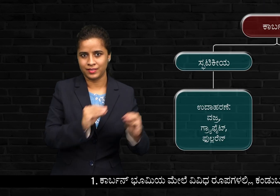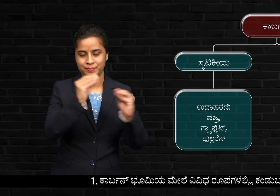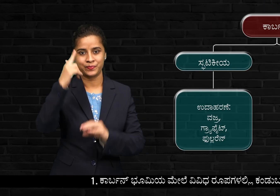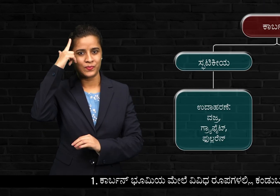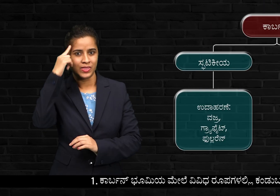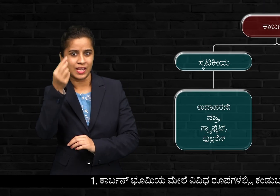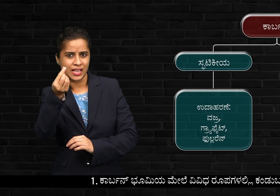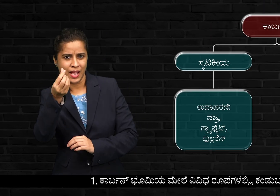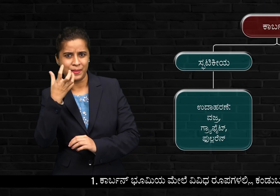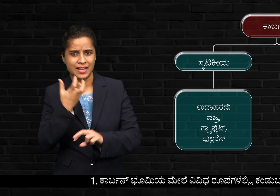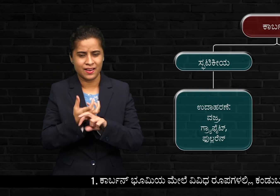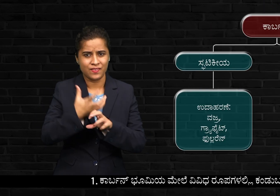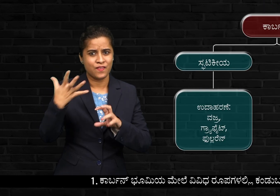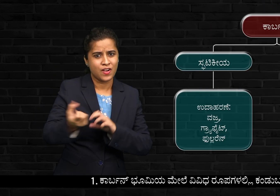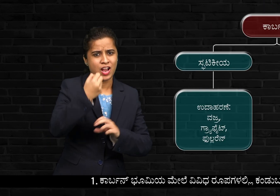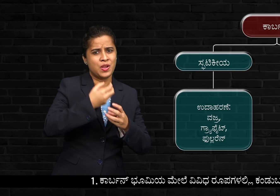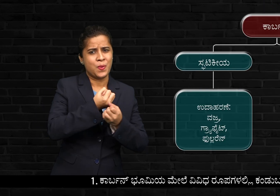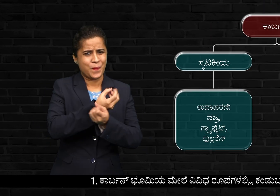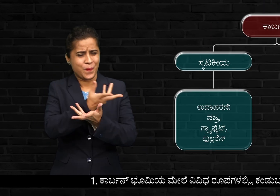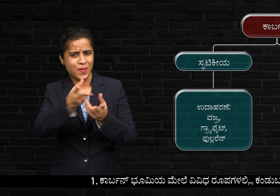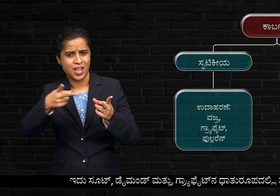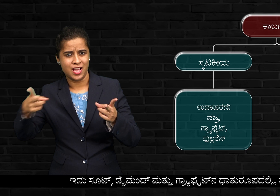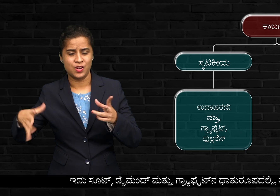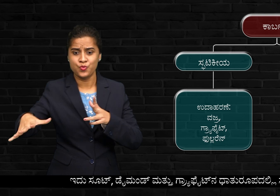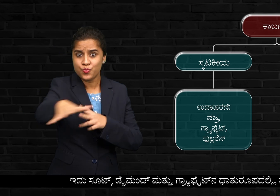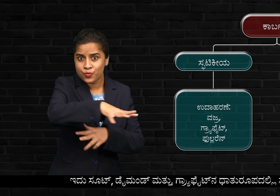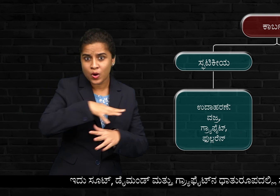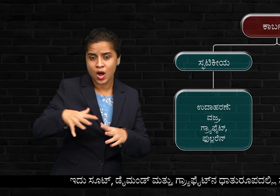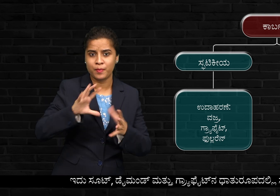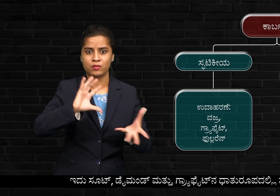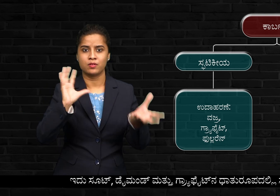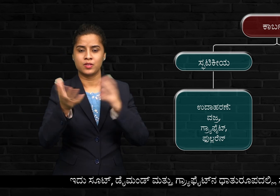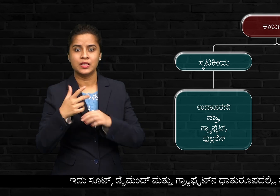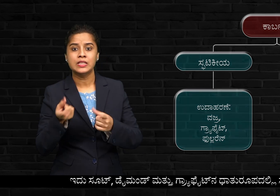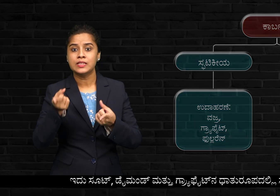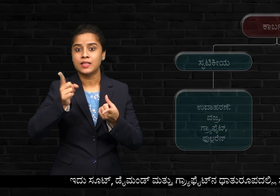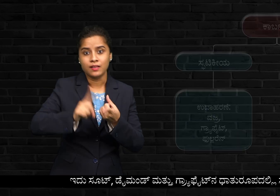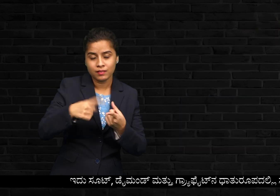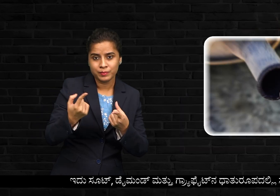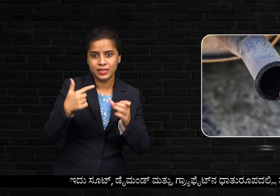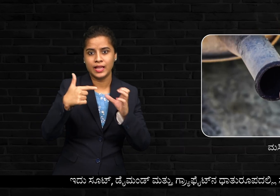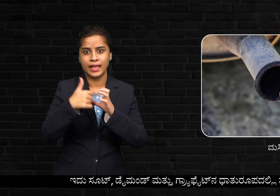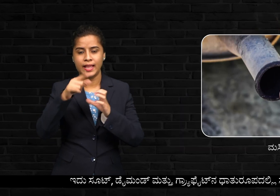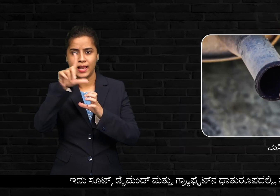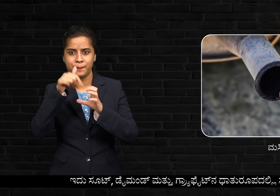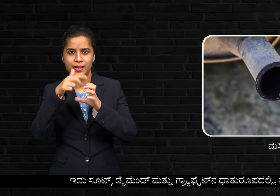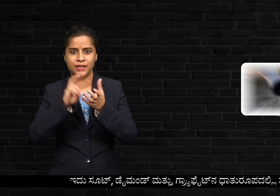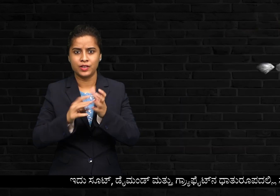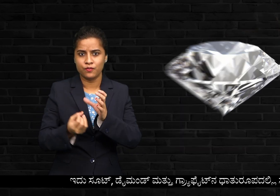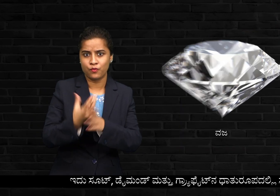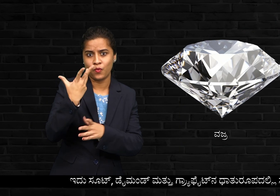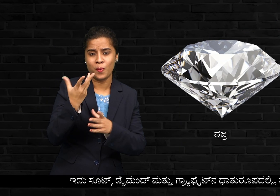1. ಕಾರ್ಬನ್ ಭೂಮಿಯ ಮೇಲೆ ವಿವಿಧ ರೂಪಗಳಲ್ಲಿ ಕಂಡುಬರುತ್ತೆ. ಇದು ಸೂಟ್, ಡೈಮಂಡ್ ಮತ್ತು ಗ್ರಾಫೈಟ್ನ ಧಾತು